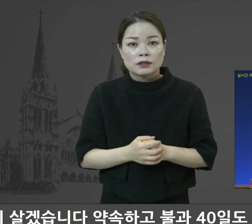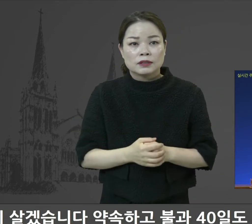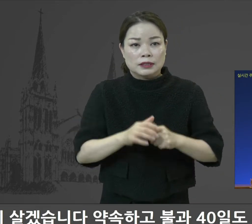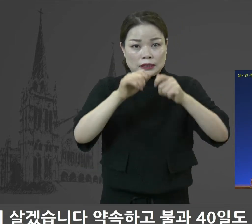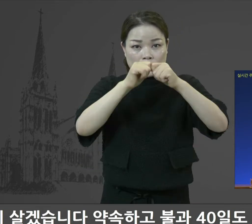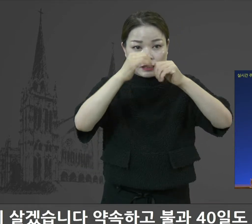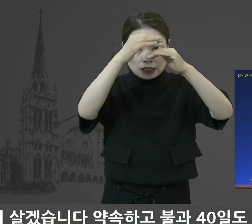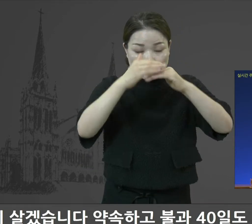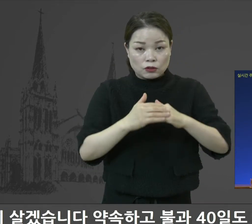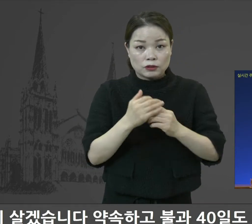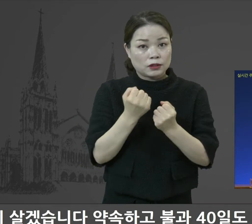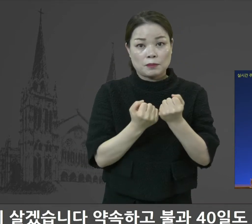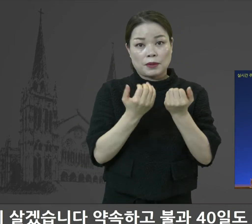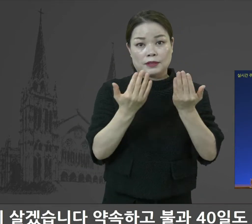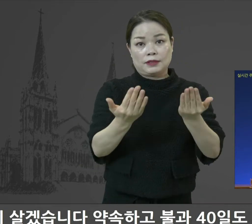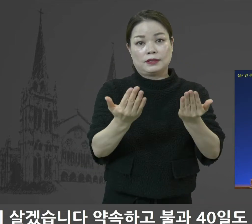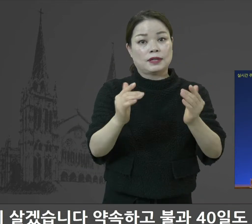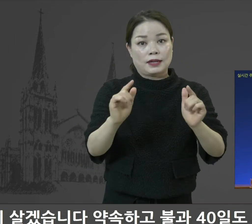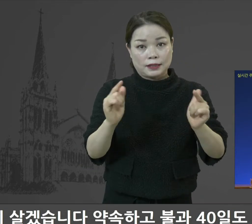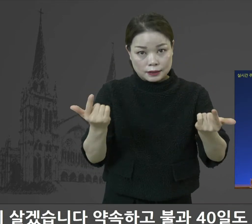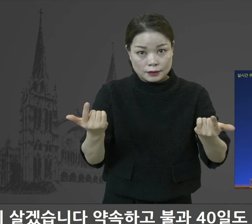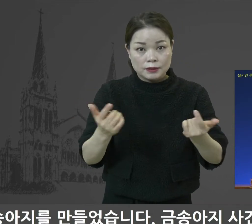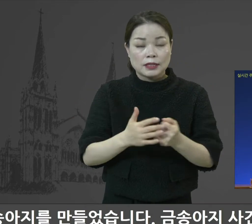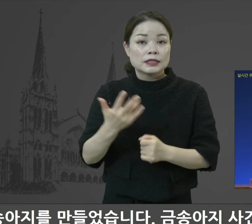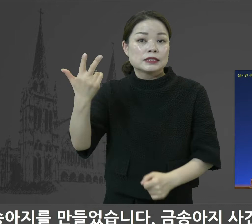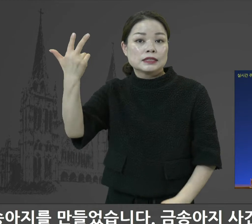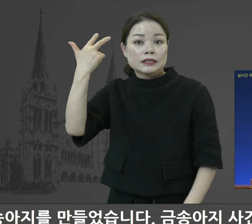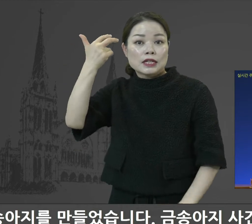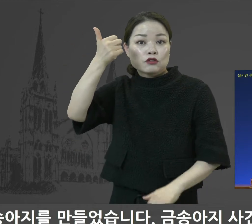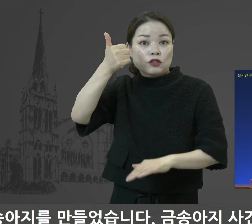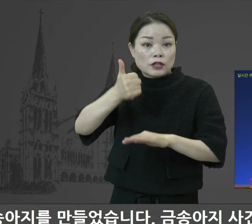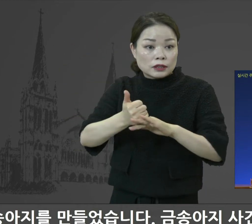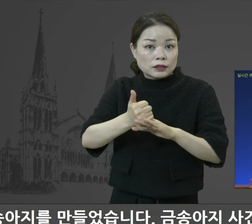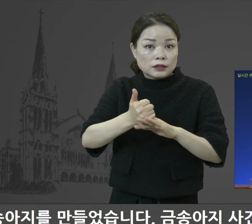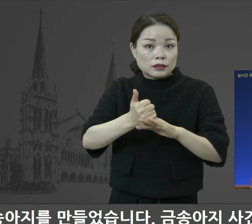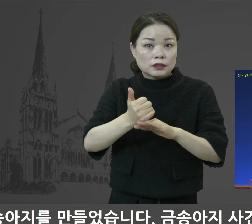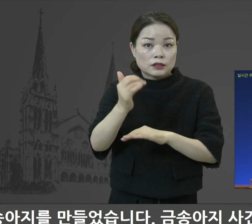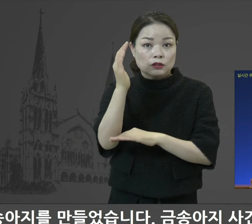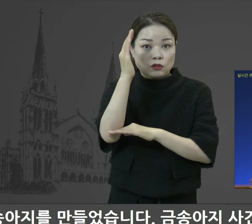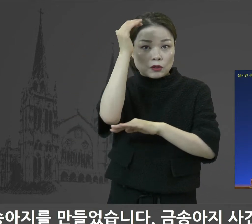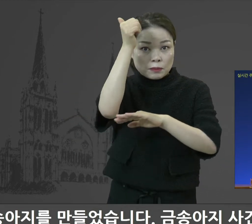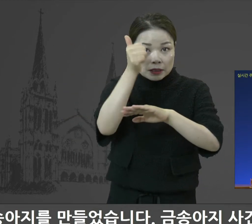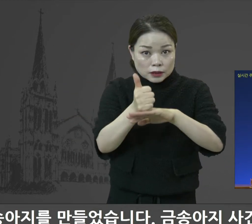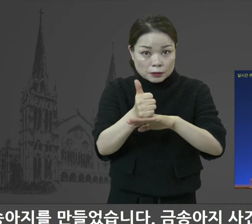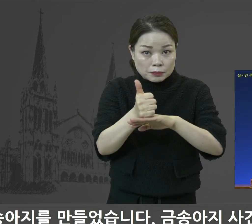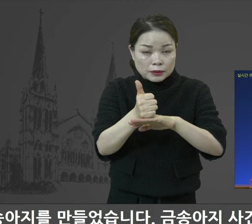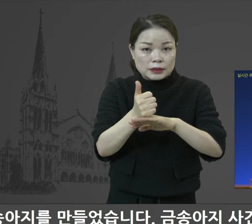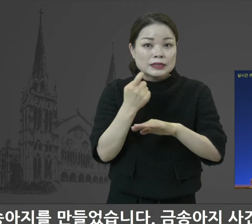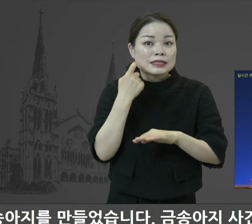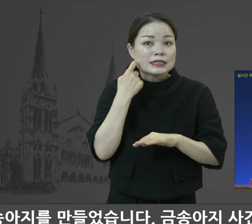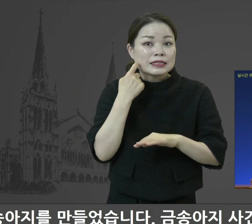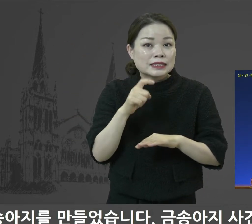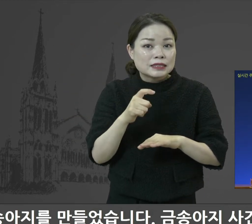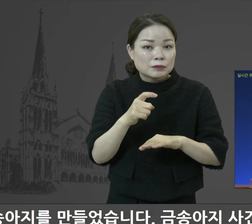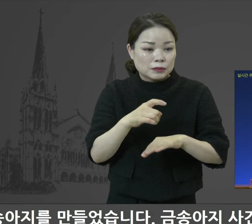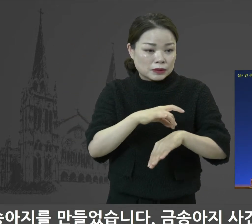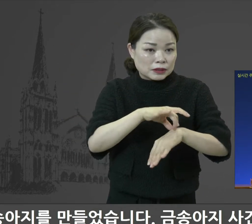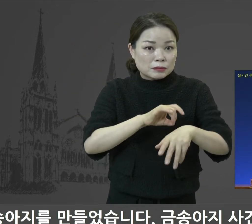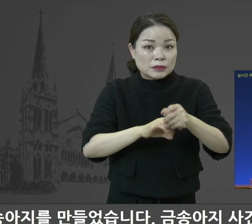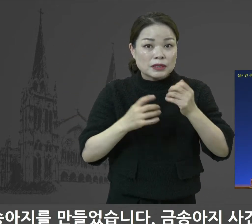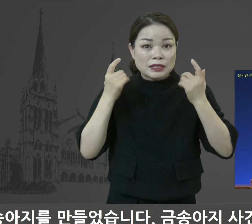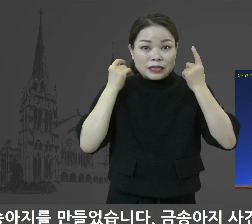자세히 설명하지 않겠습니다. 다만 지난주 마지막에 설교 말미에 말씀드렸던 금은 뱀을 들고